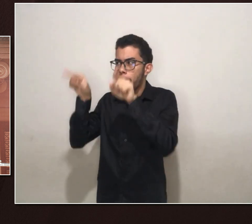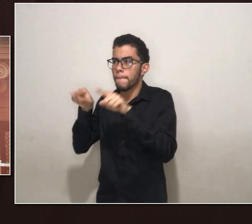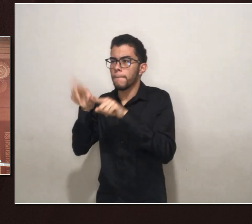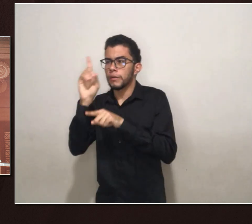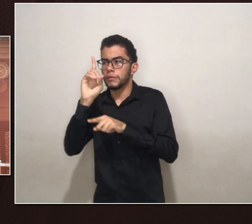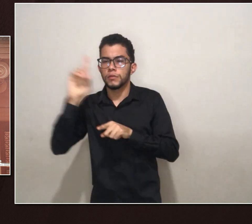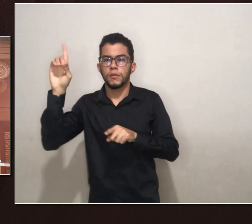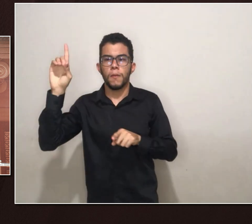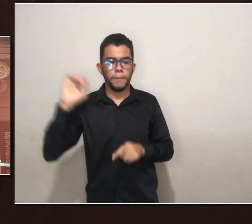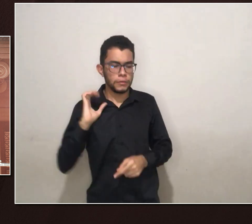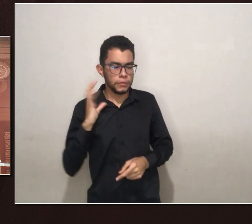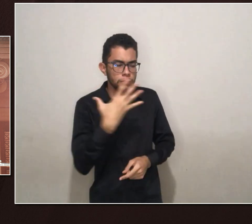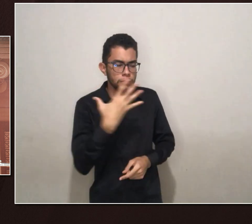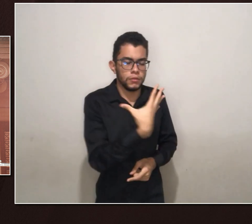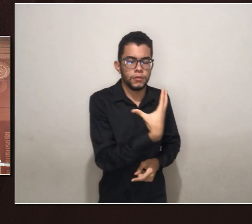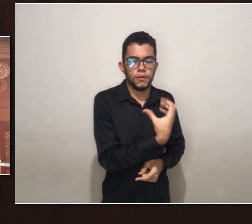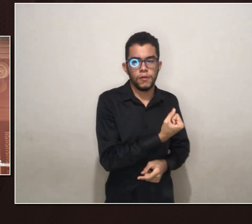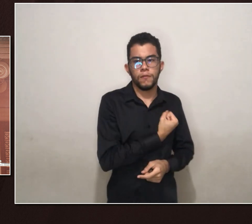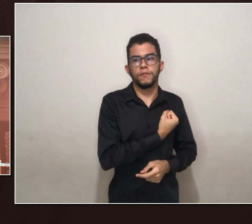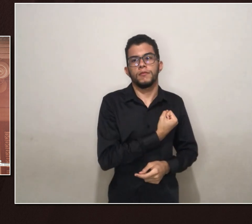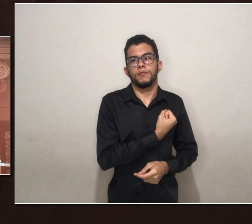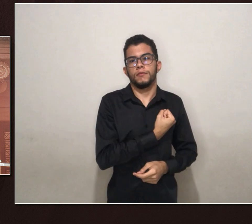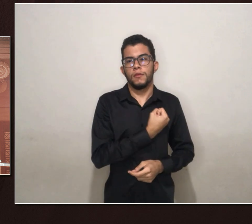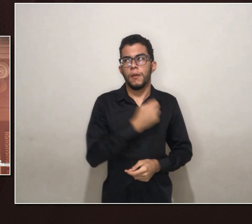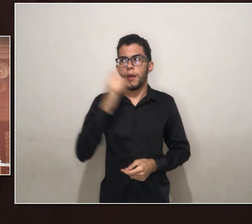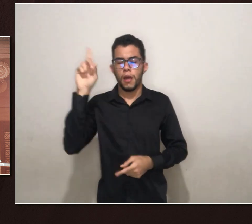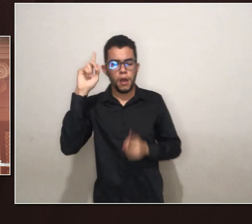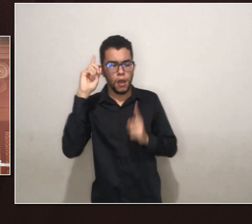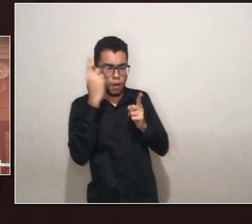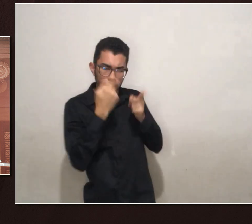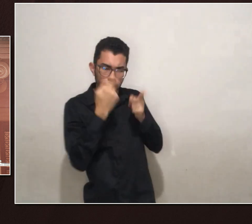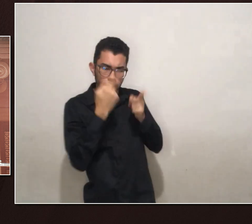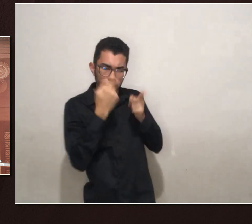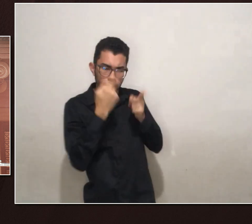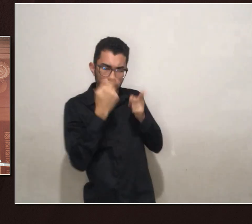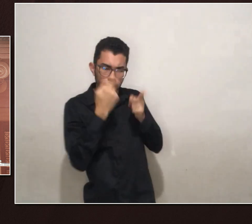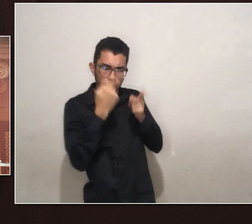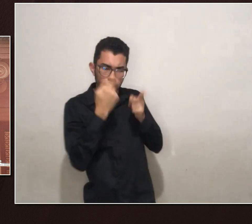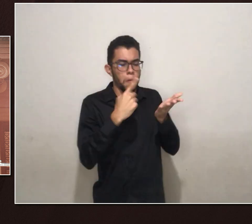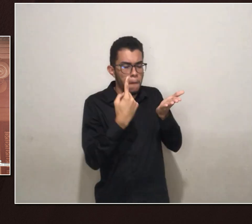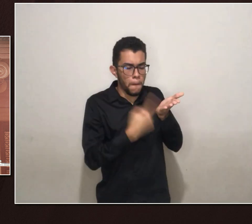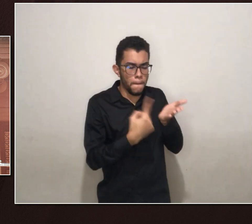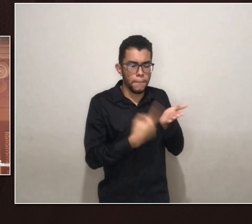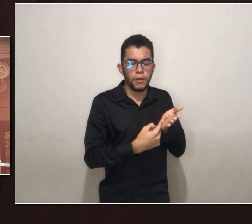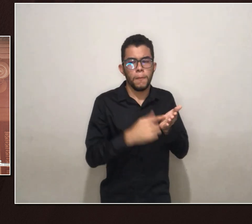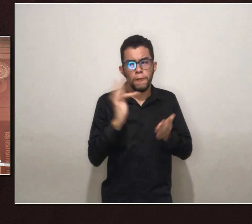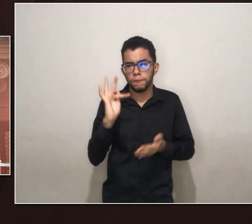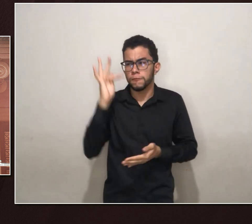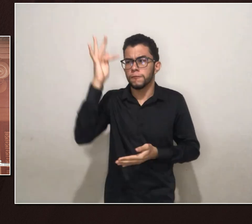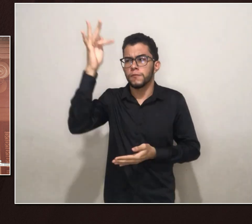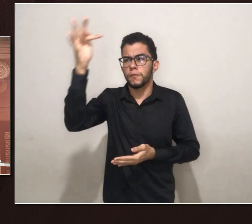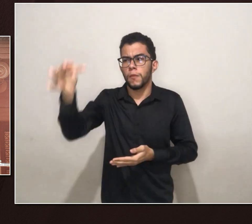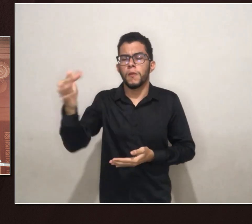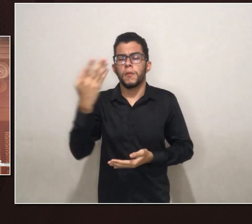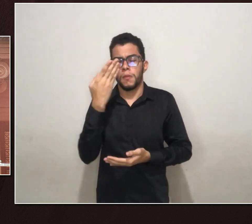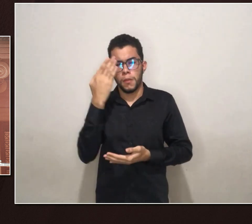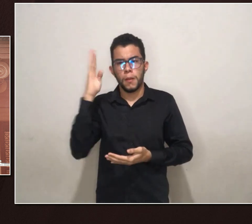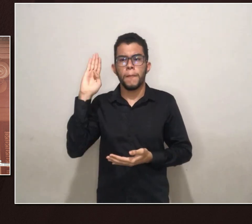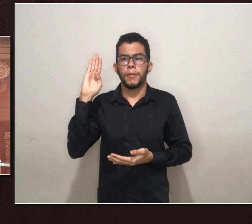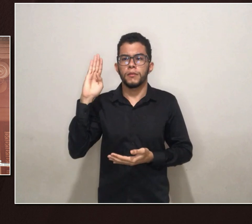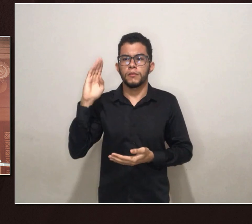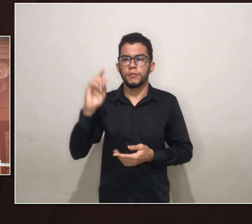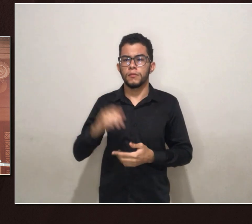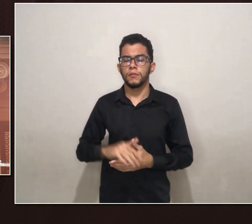livro dos decretos de Deus para o que irá acontecer, né, a partir do momento da ascensão de Cristo até